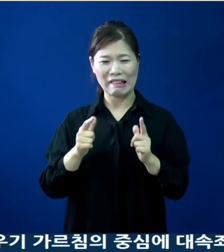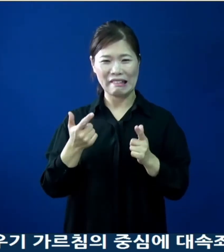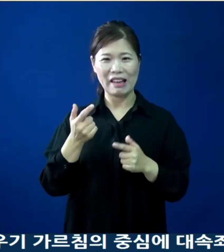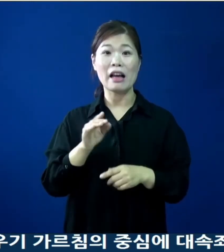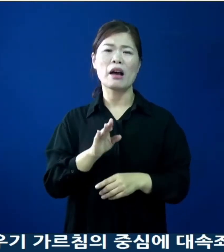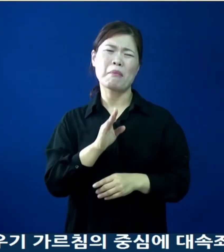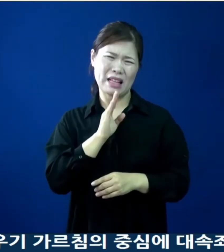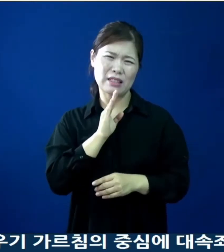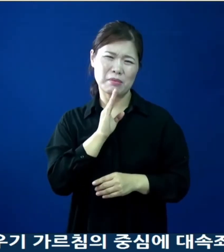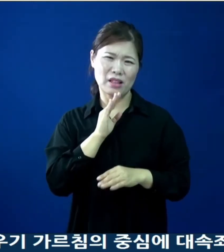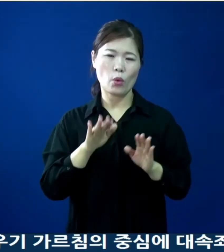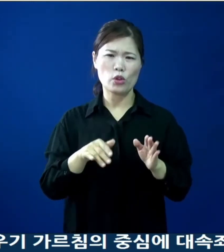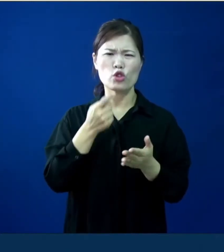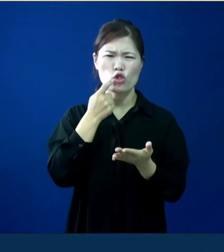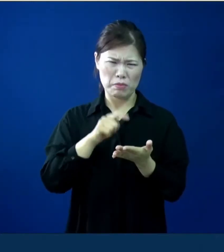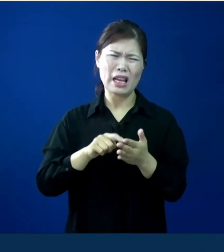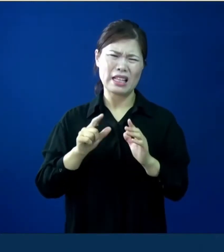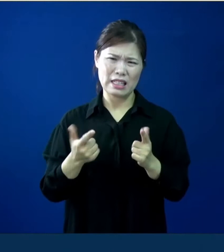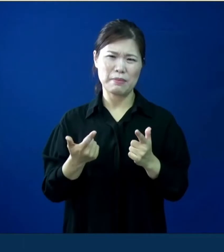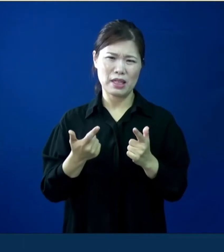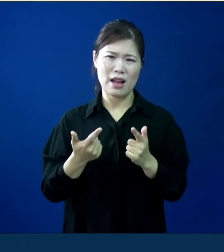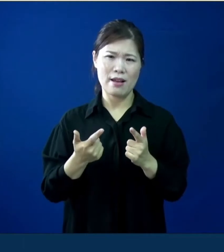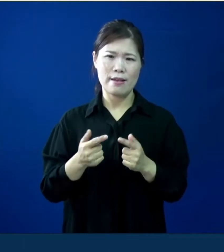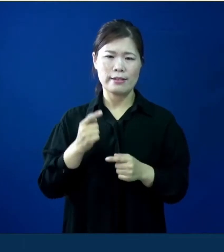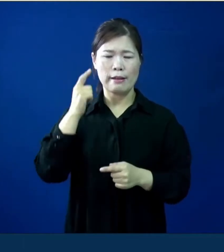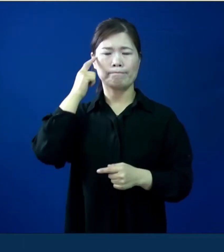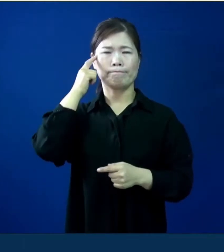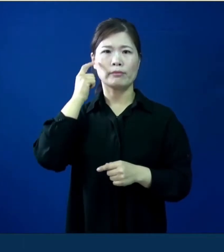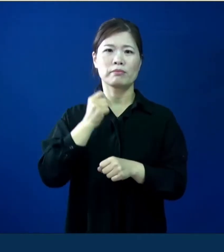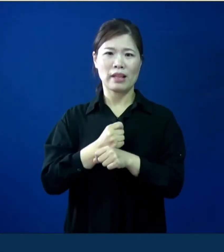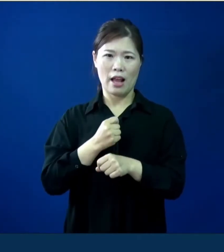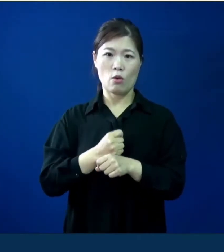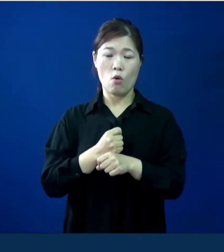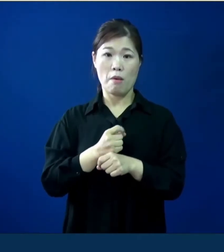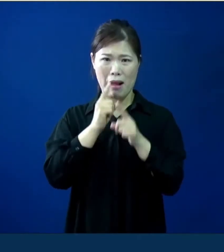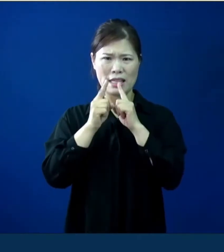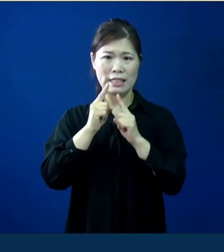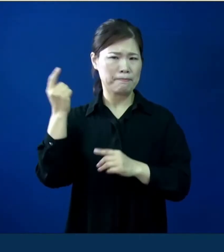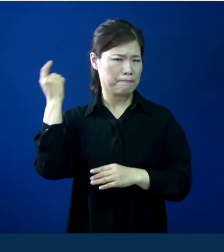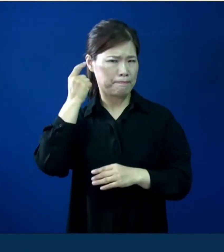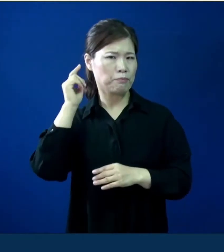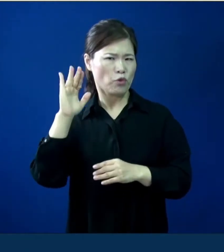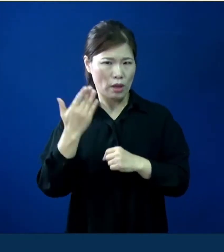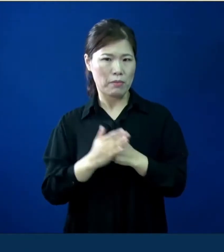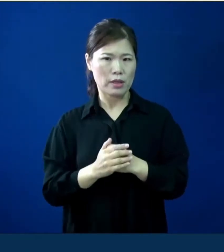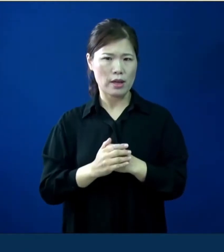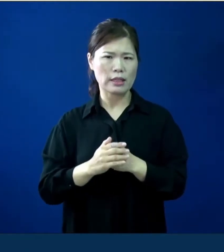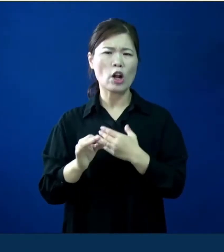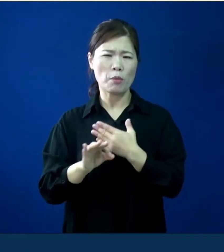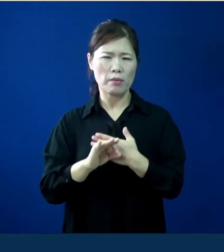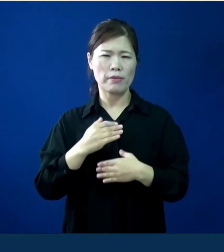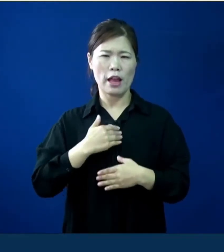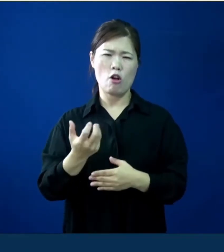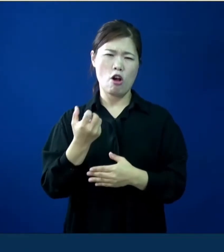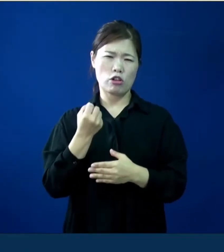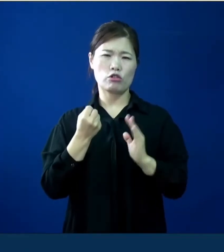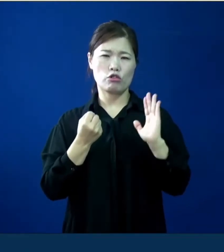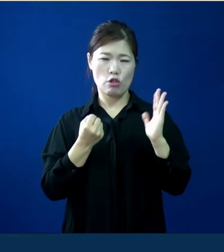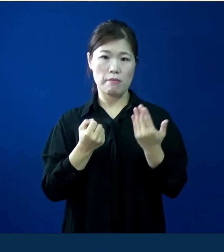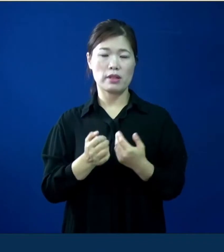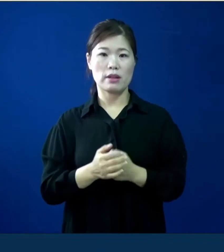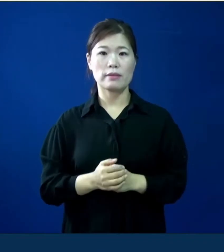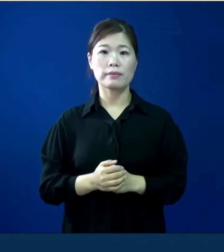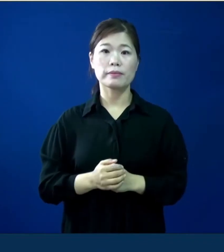쉽지 않습니다. 단단히 각오를 하고 이 말씀 앞에 서야만 이 말씀을 내 것으로 만들 수 있을 것